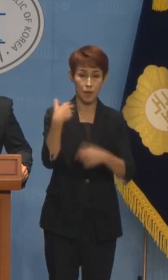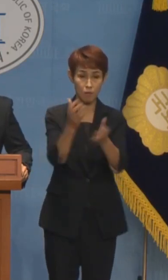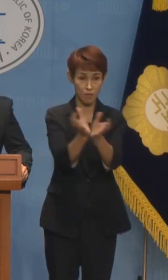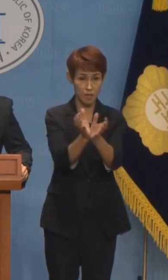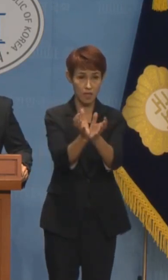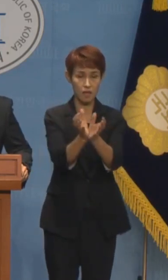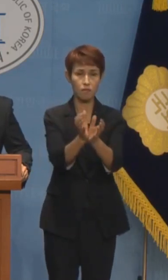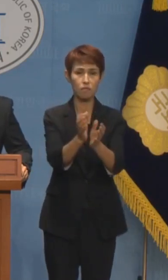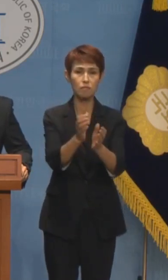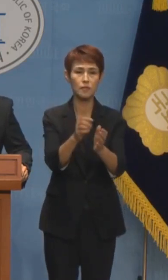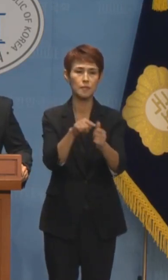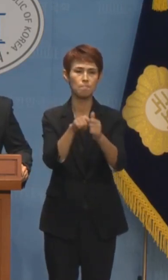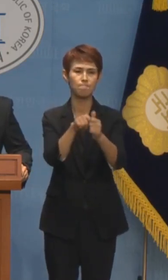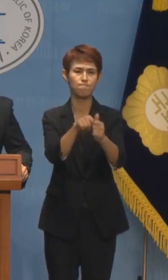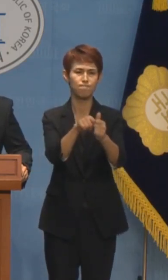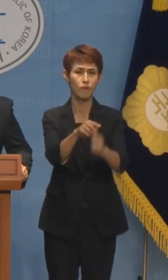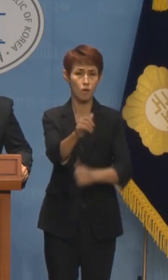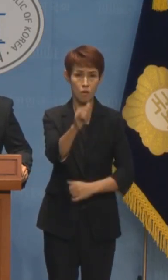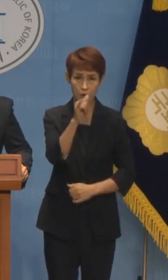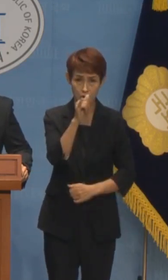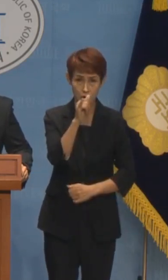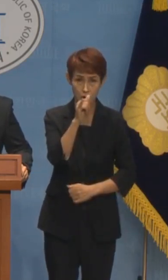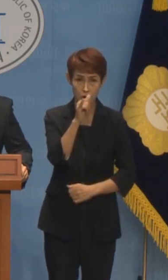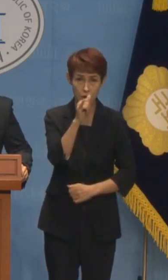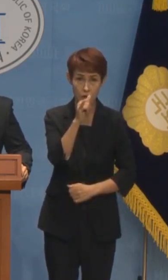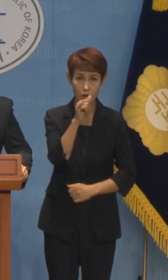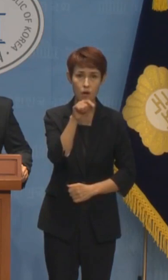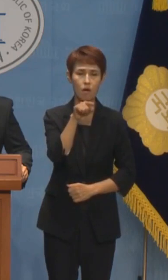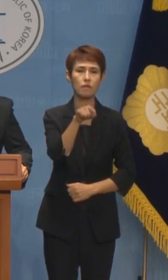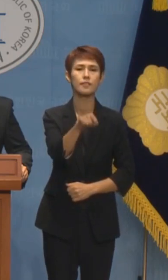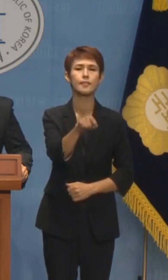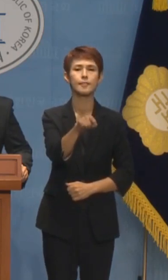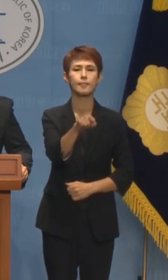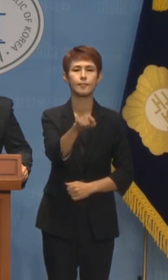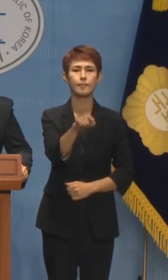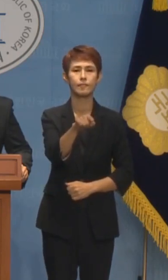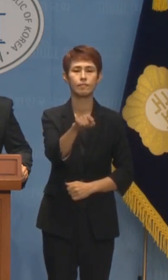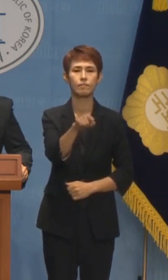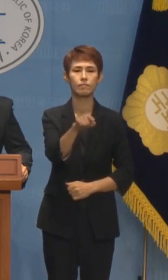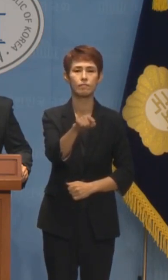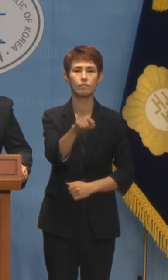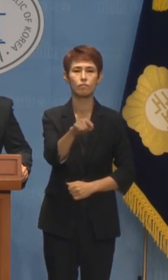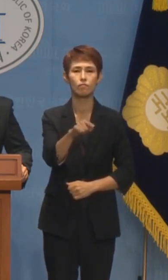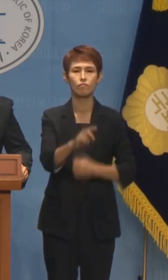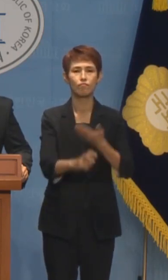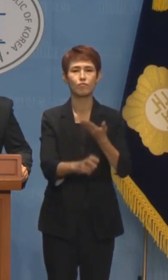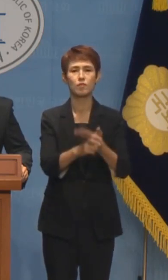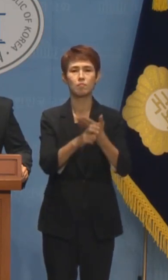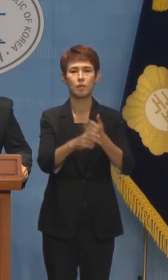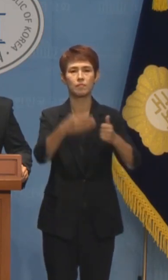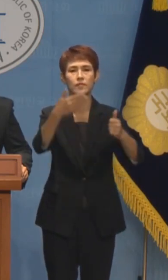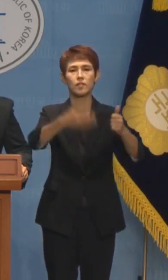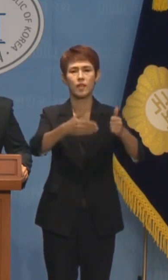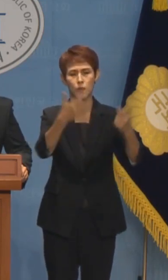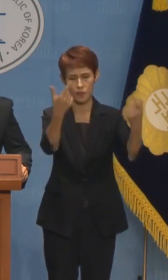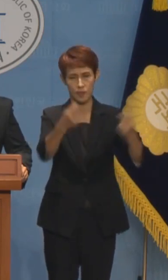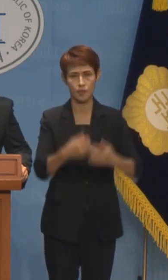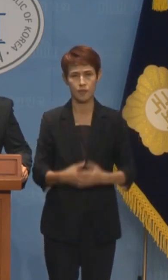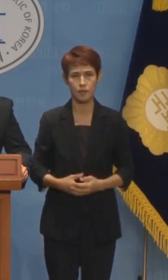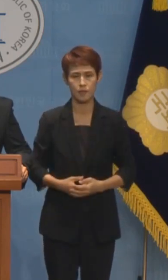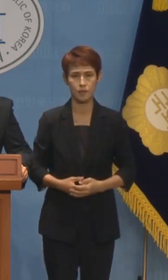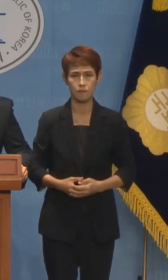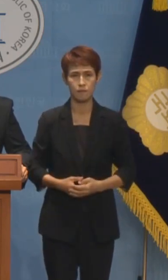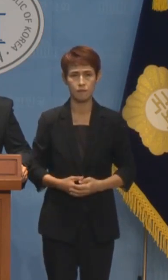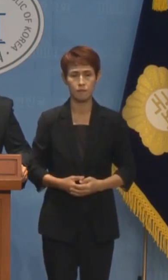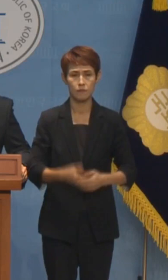유무형의 압박을 가했다면이는 명백한 부정청탁 이행입법